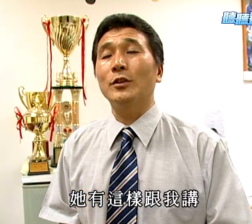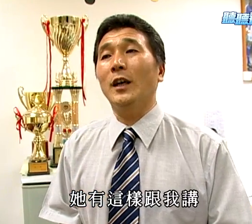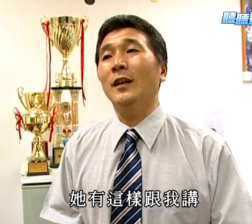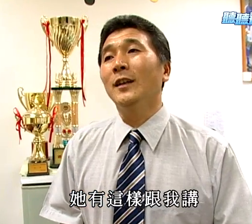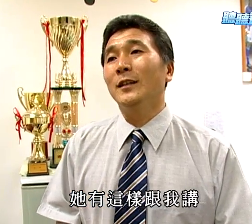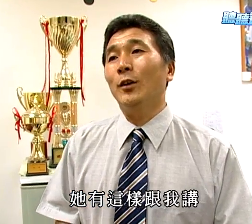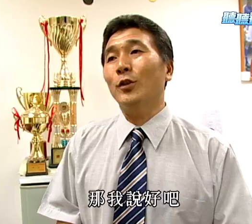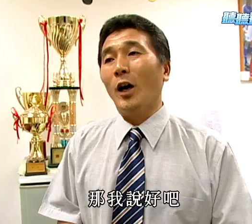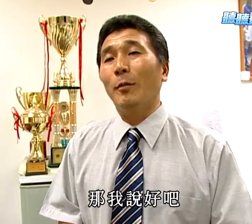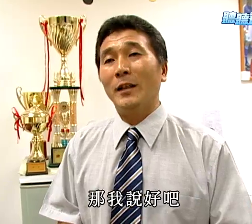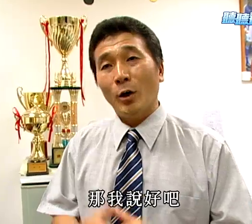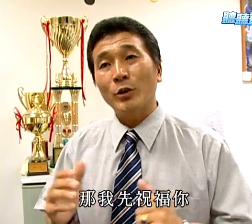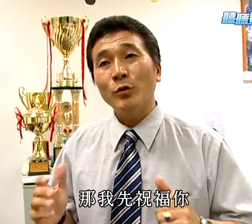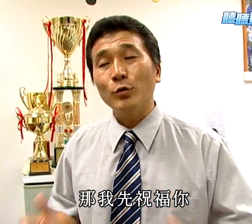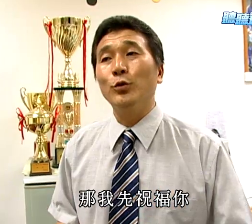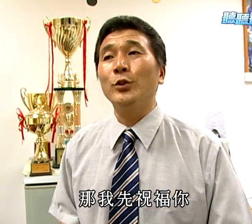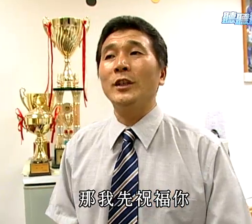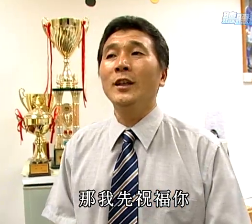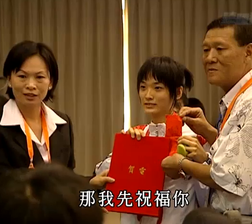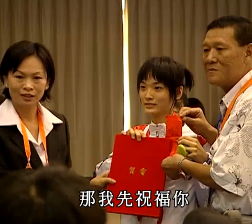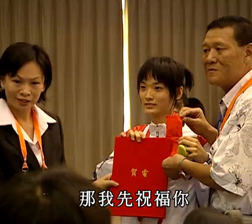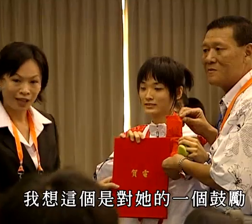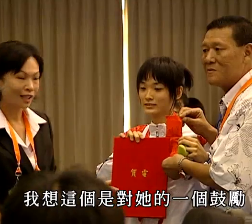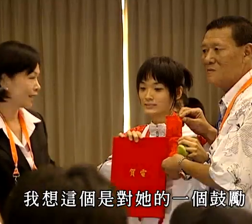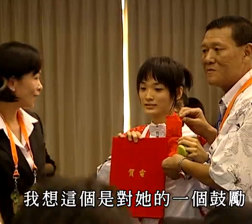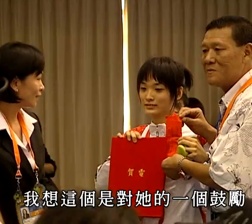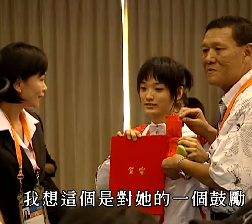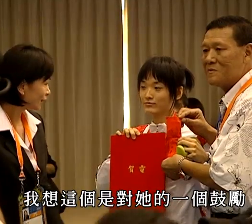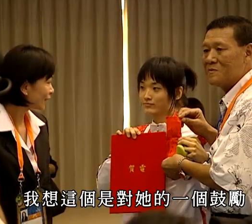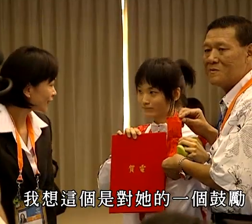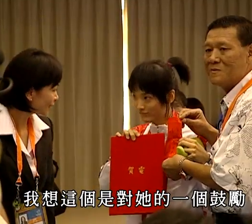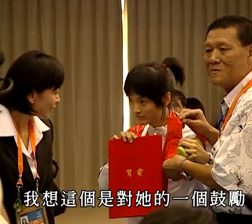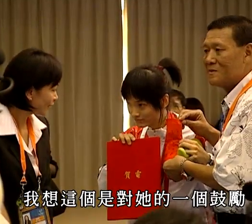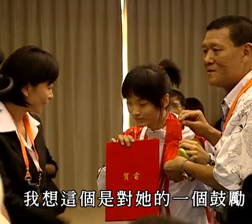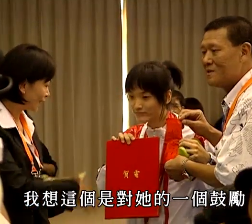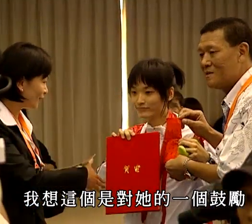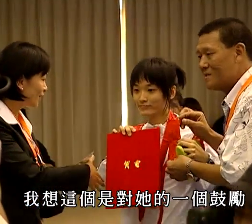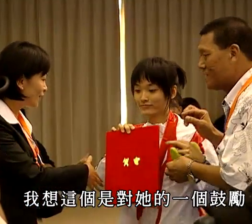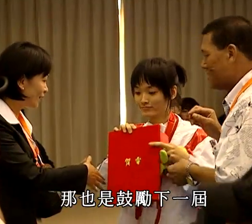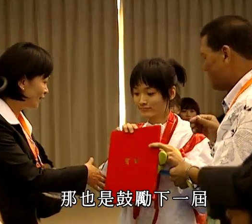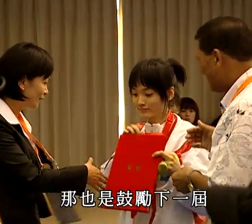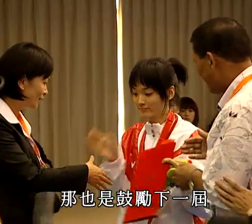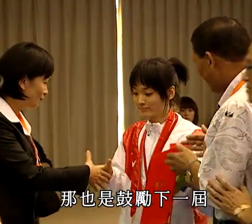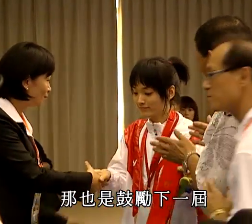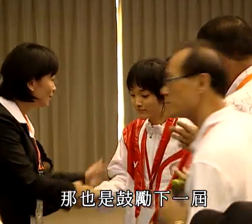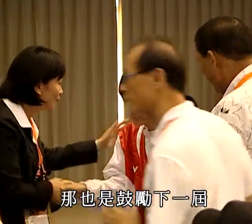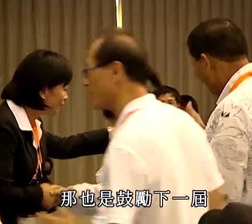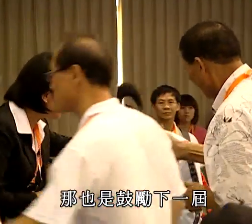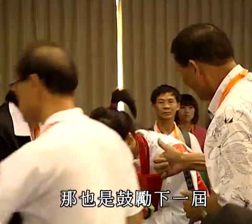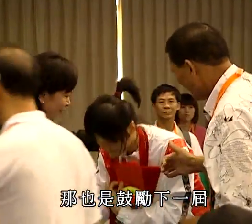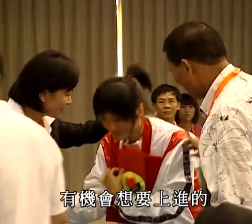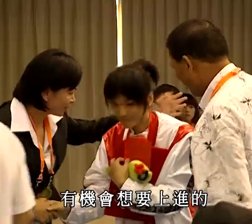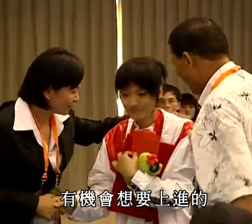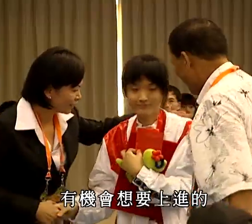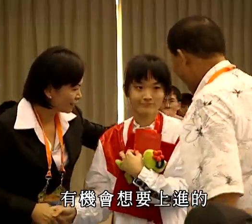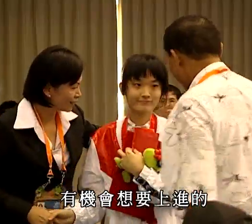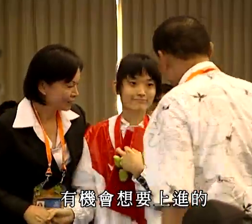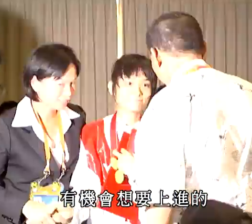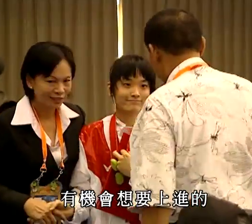讲，那我说好吧，那我先祝福你。我想这个是对他的一个鼓励，那也是鼓励下一届我有机会想要上